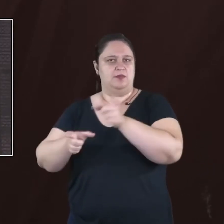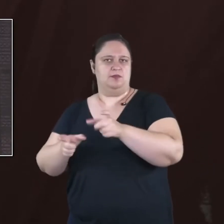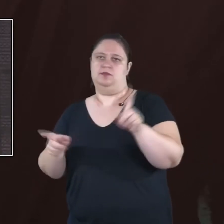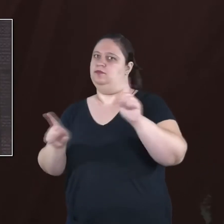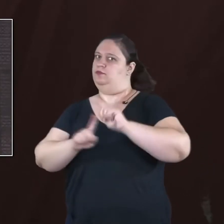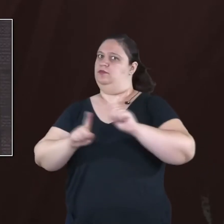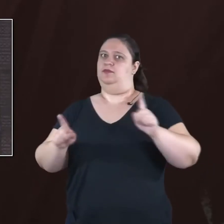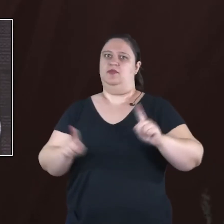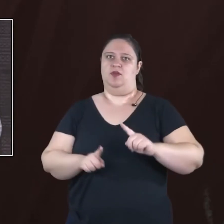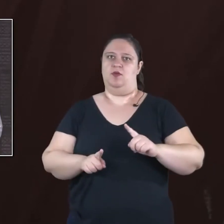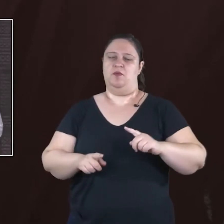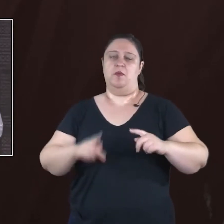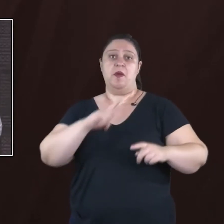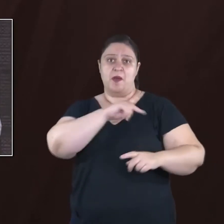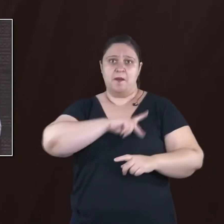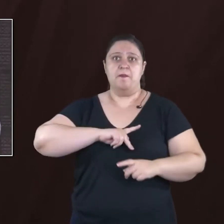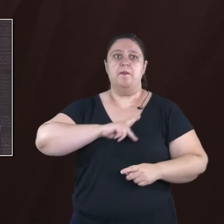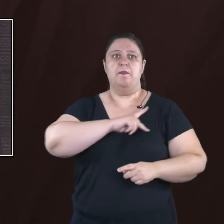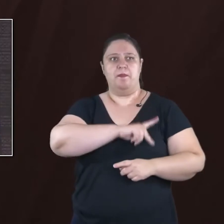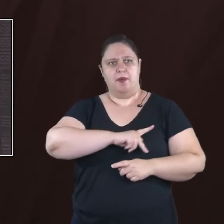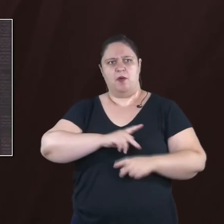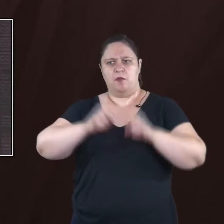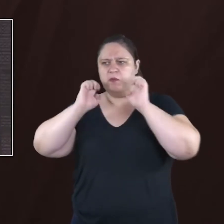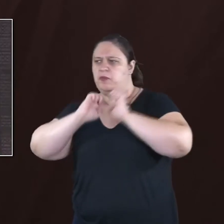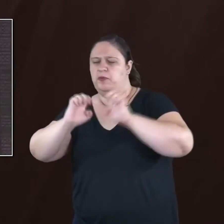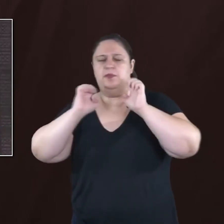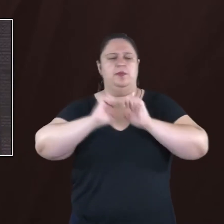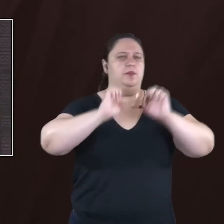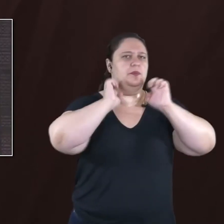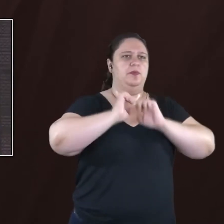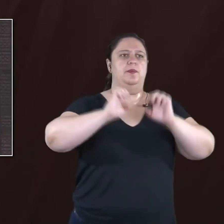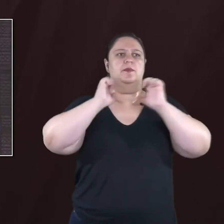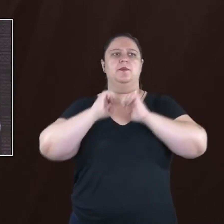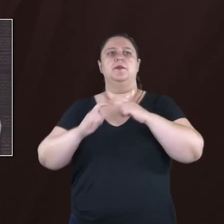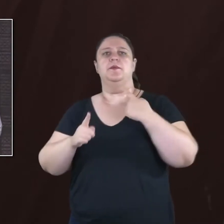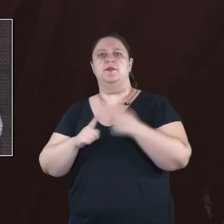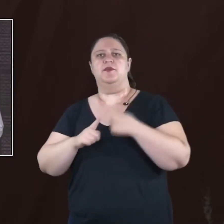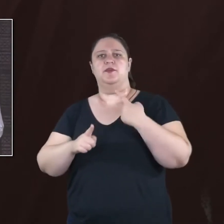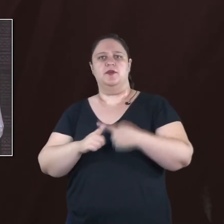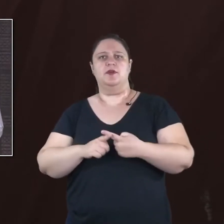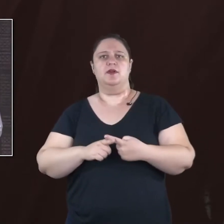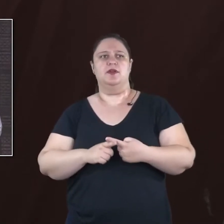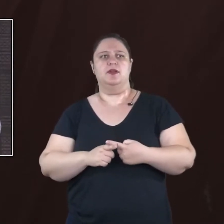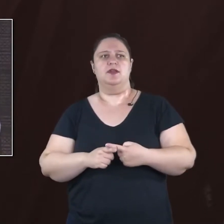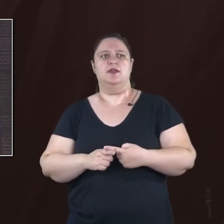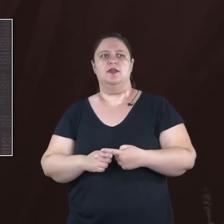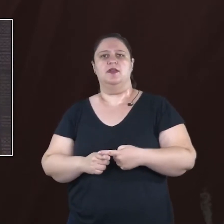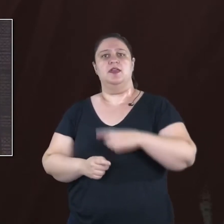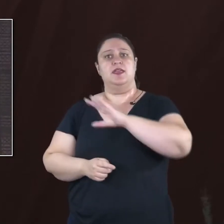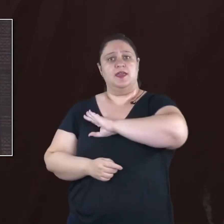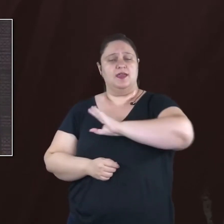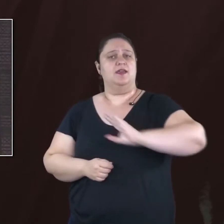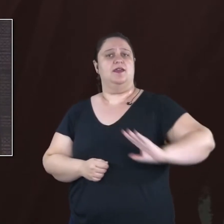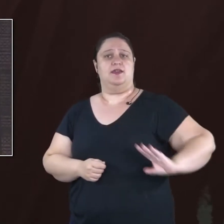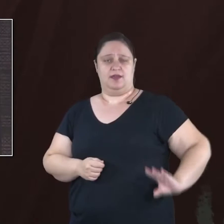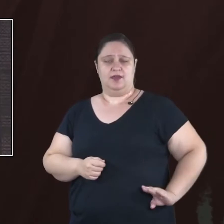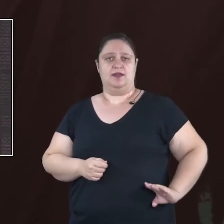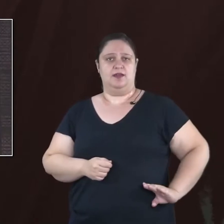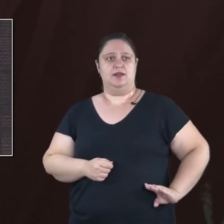Paulo pregava a palavra porque em Cristo eles